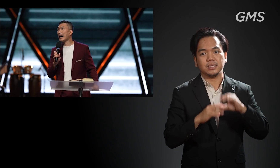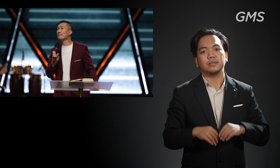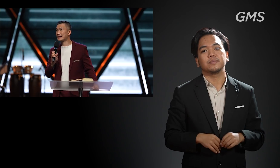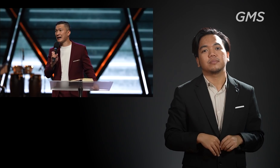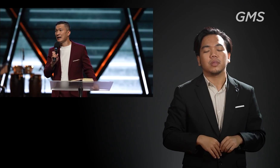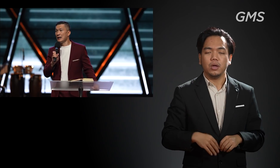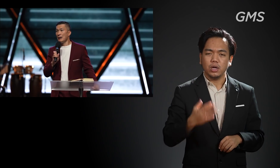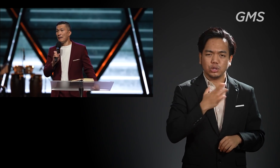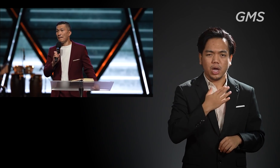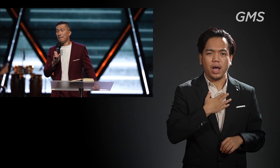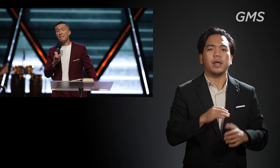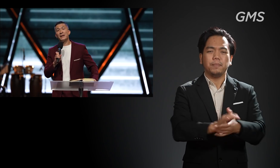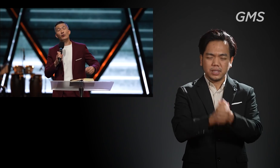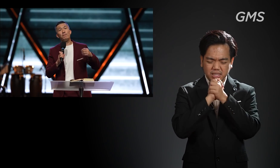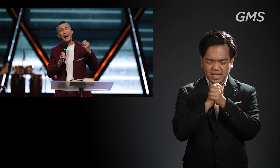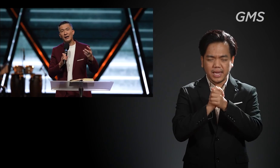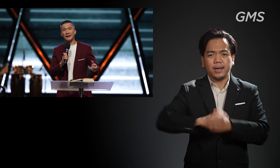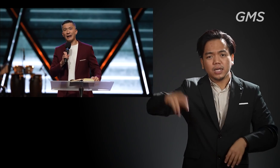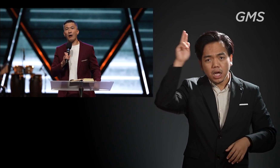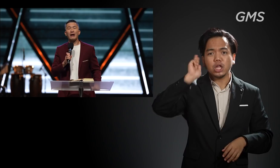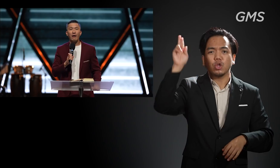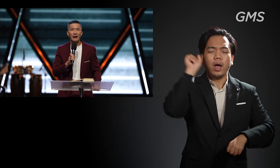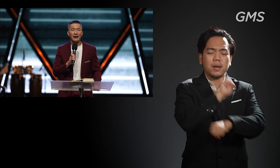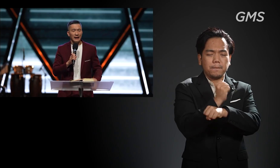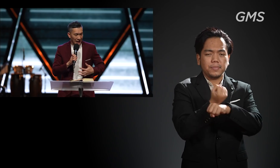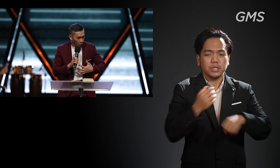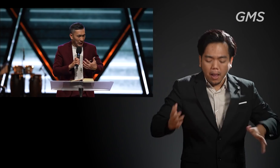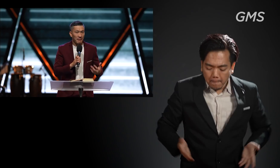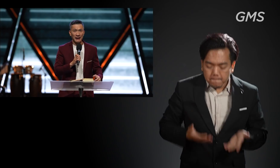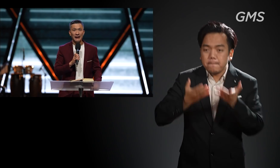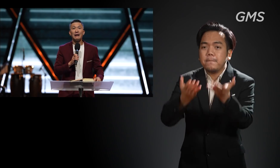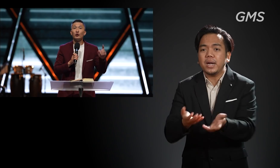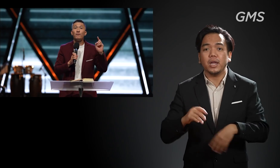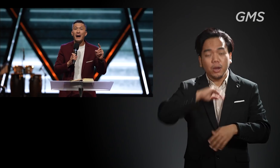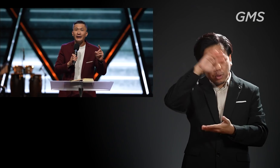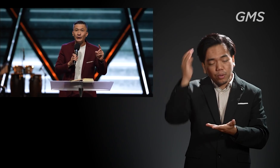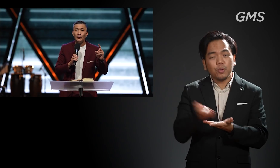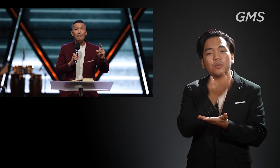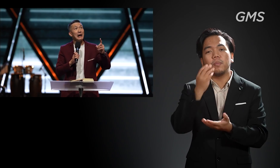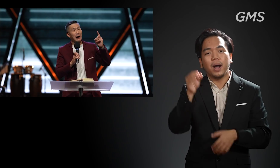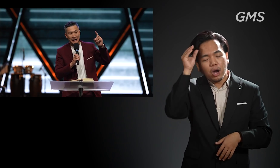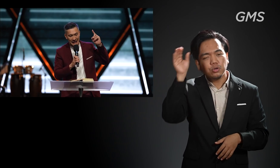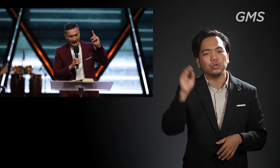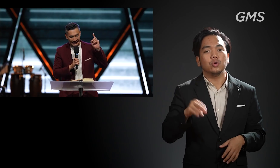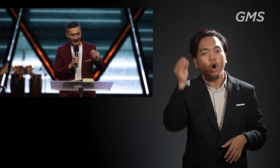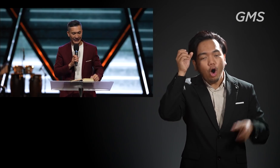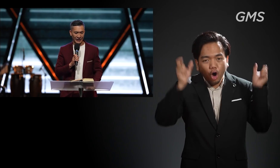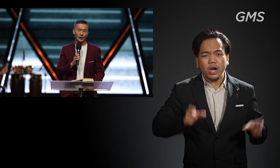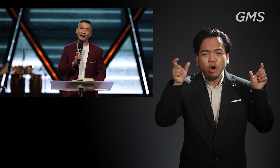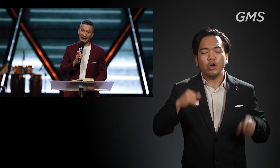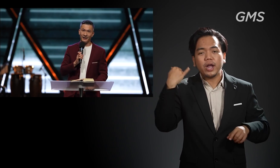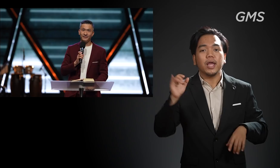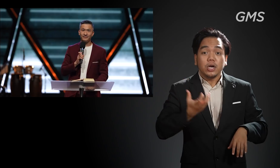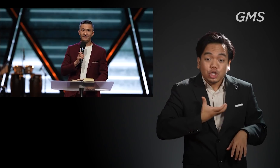percaya Tuhan bisa memberi upah kepada orang-orang yang suka memberi, namun upah itu baru ada nanti